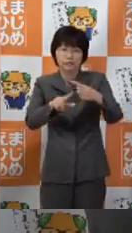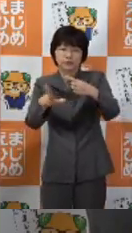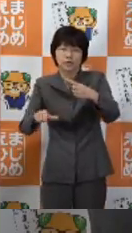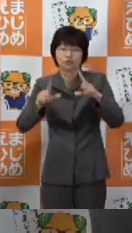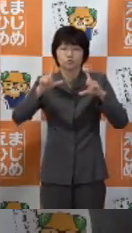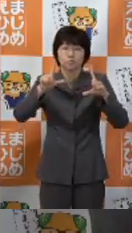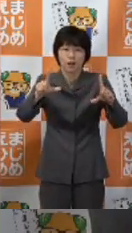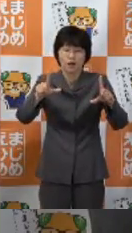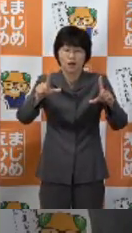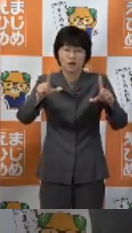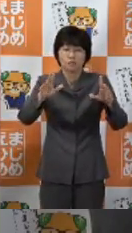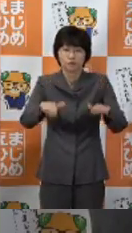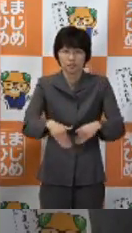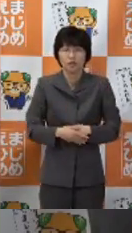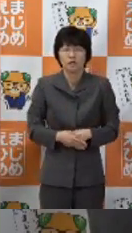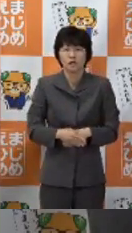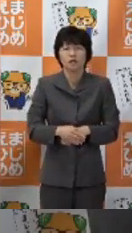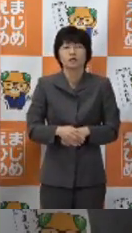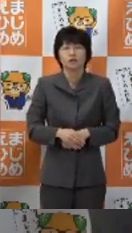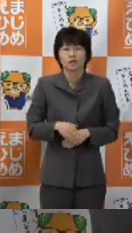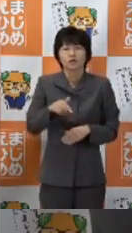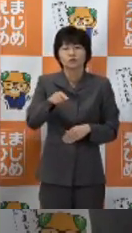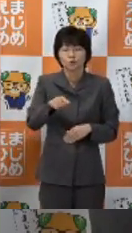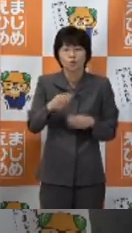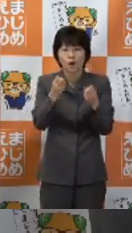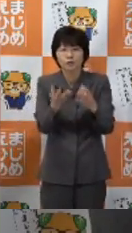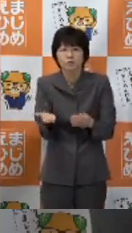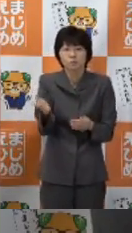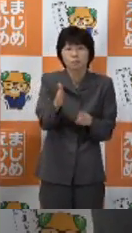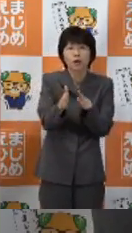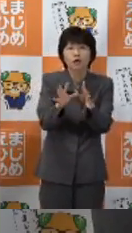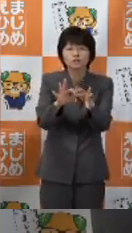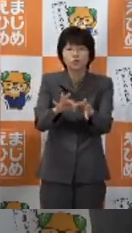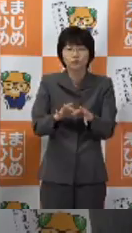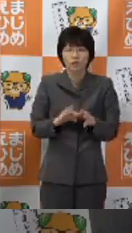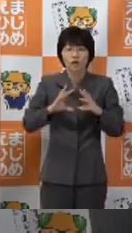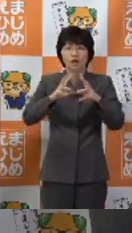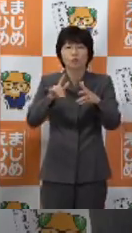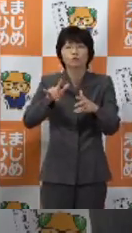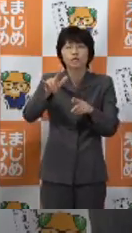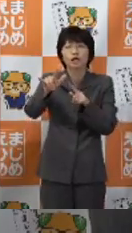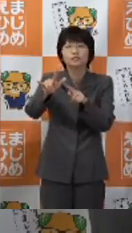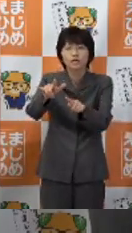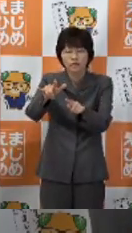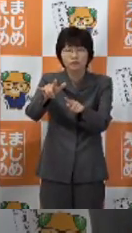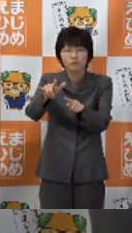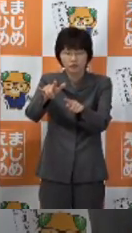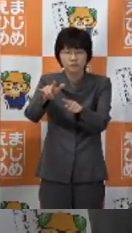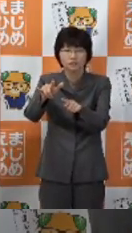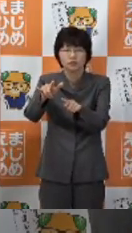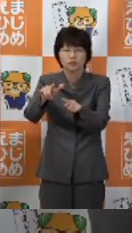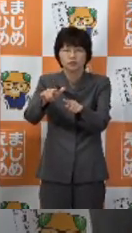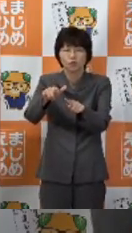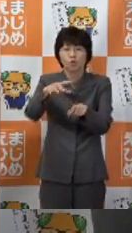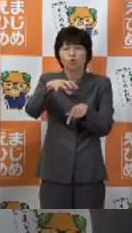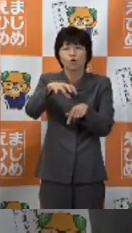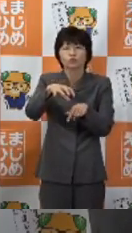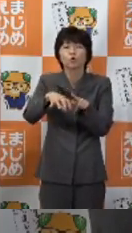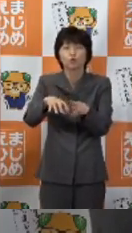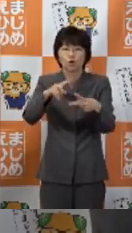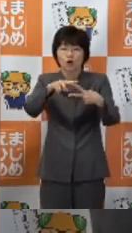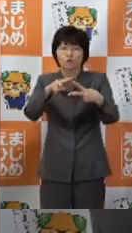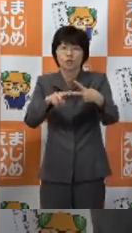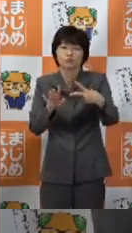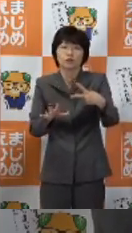木強暗号今年1月に公表した今回の中止スポットの増設用に沿っ